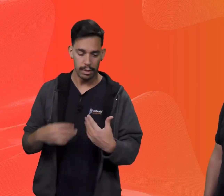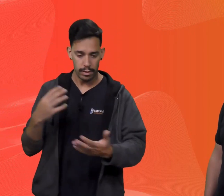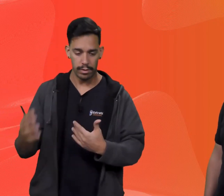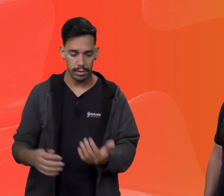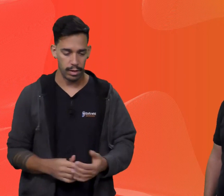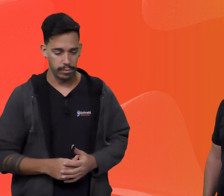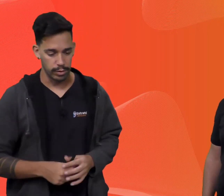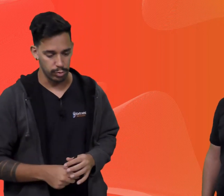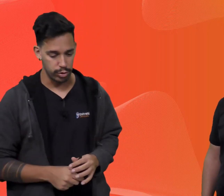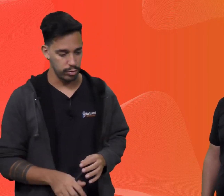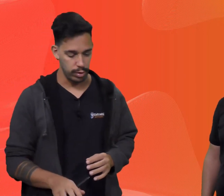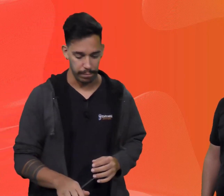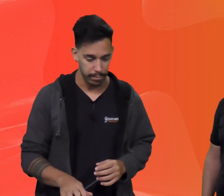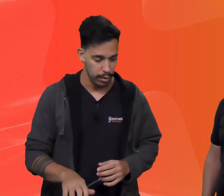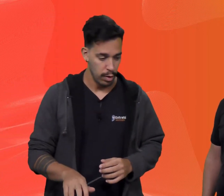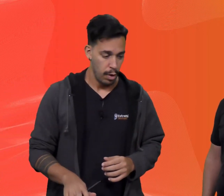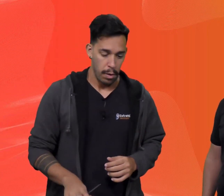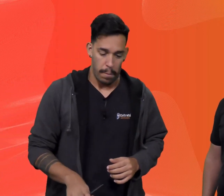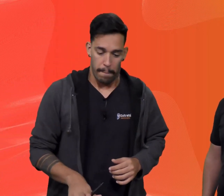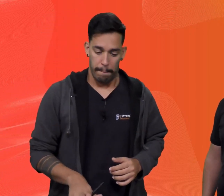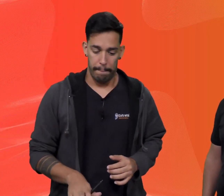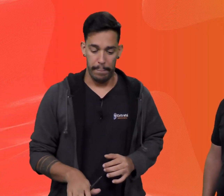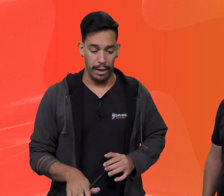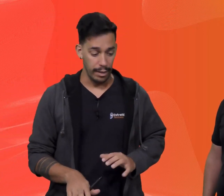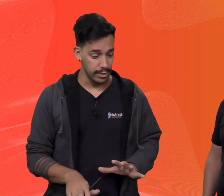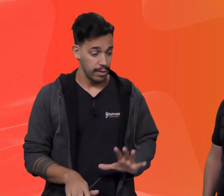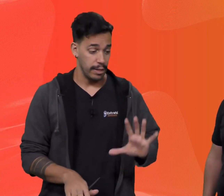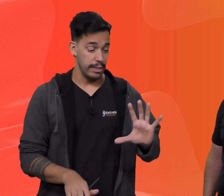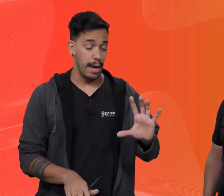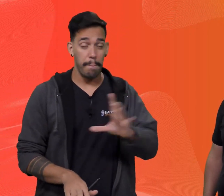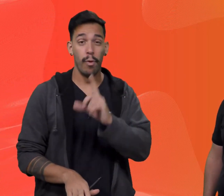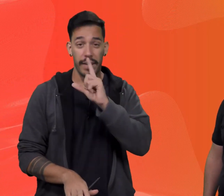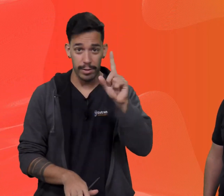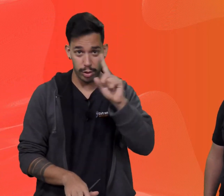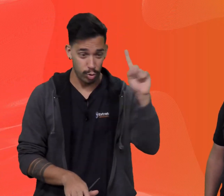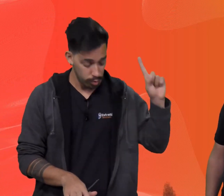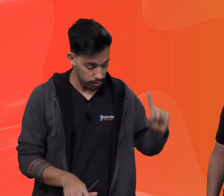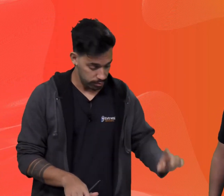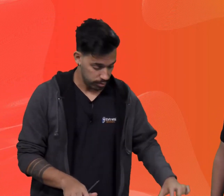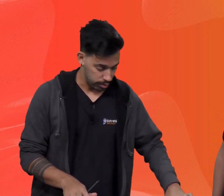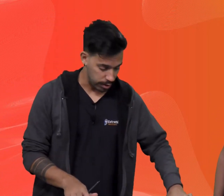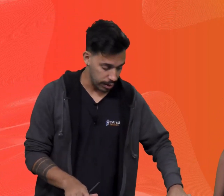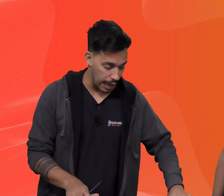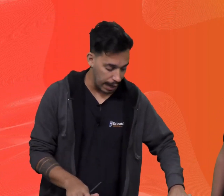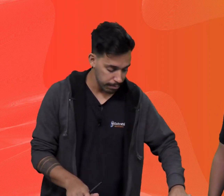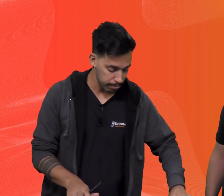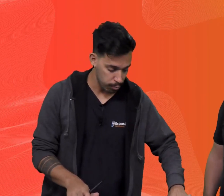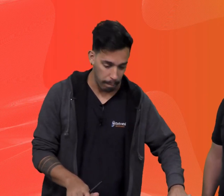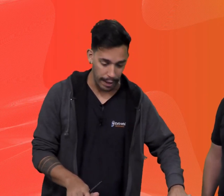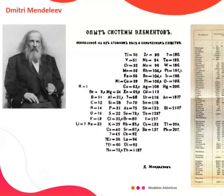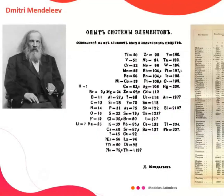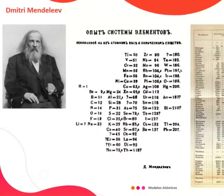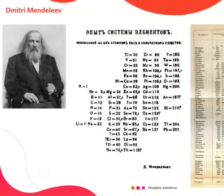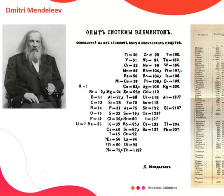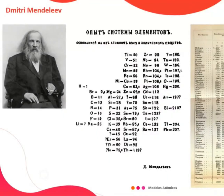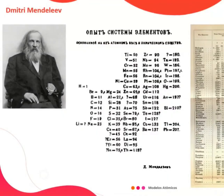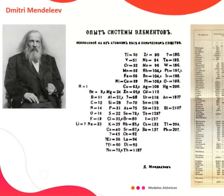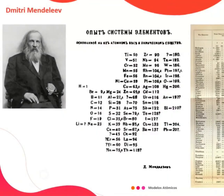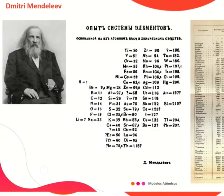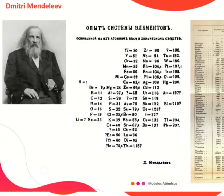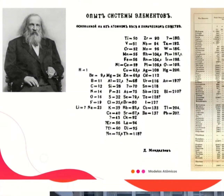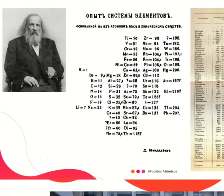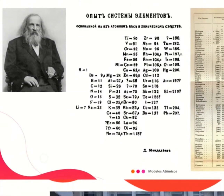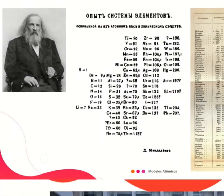diminuindo e aí vai surgindo isso aí. Beleza? E é por isso que lá no país dele